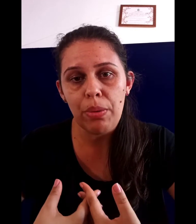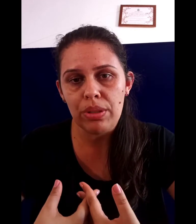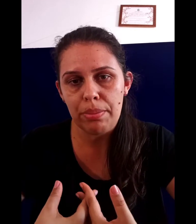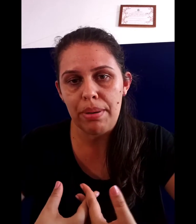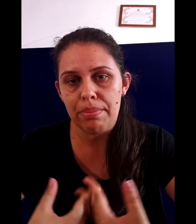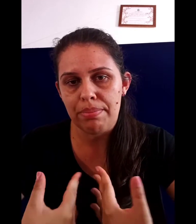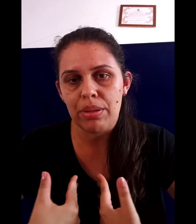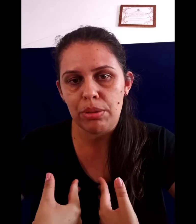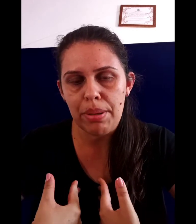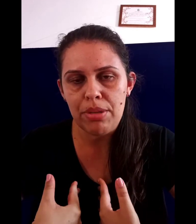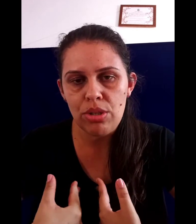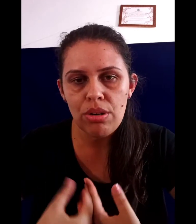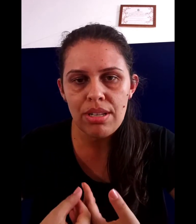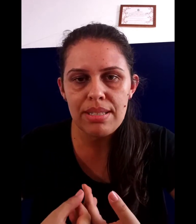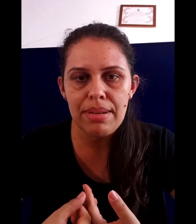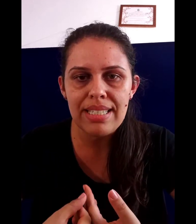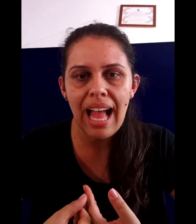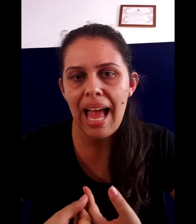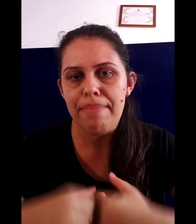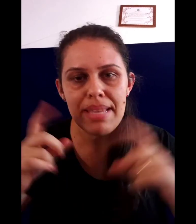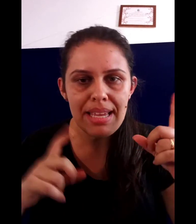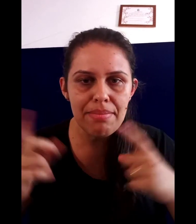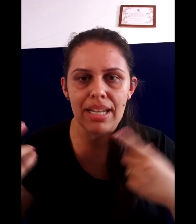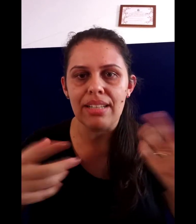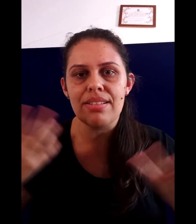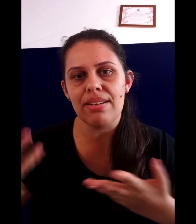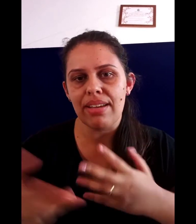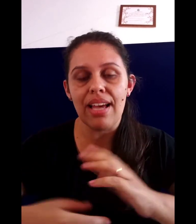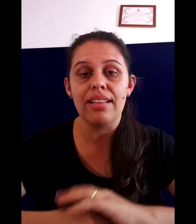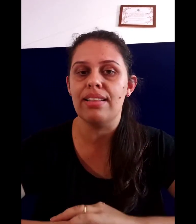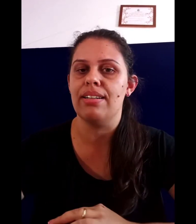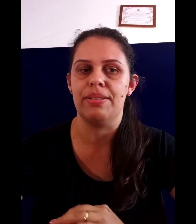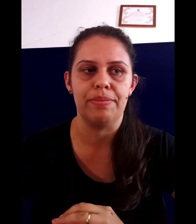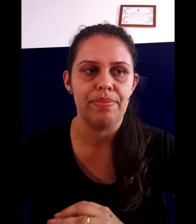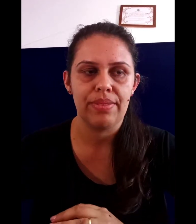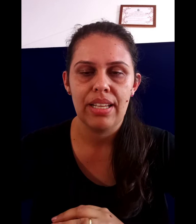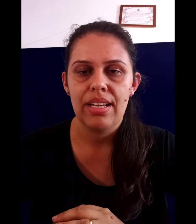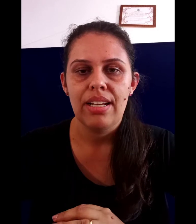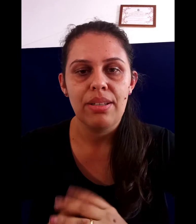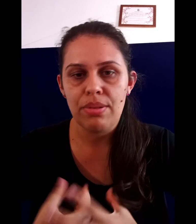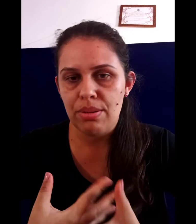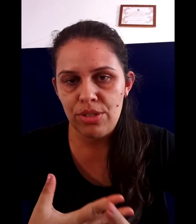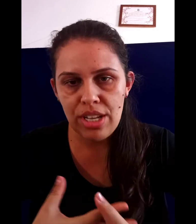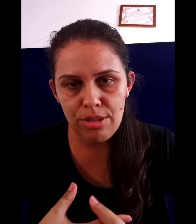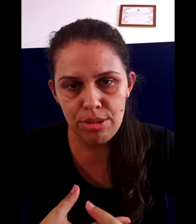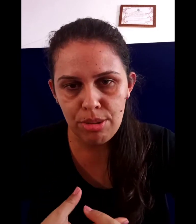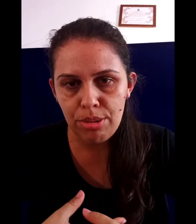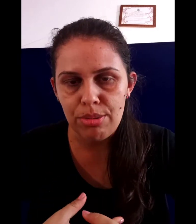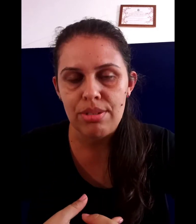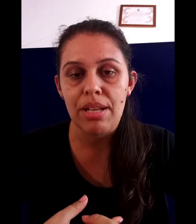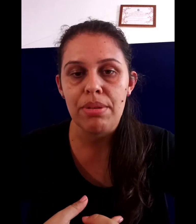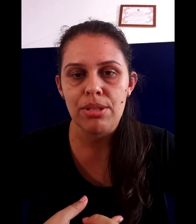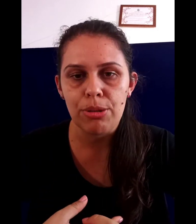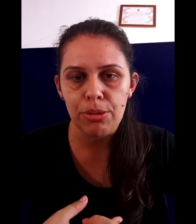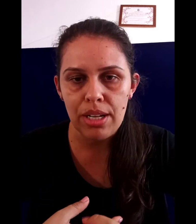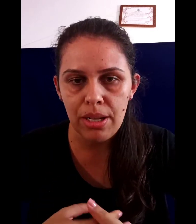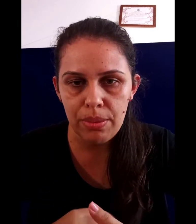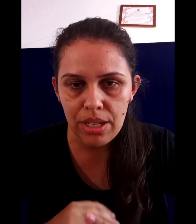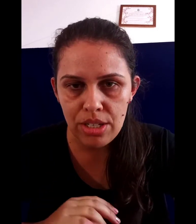pergunta pra mim, Josi, mas é mímica, não sei o que. Não são gestos soltos, tem uma estrutura